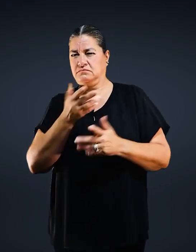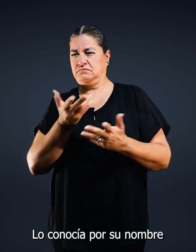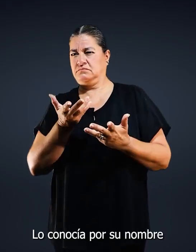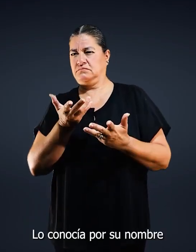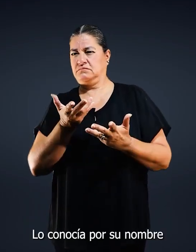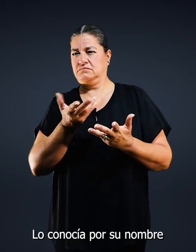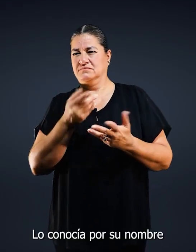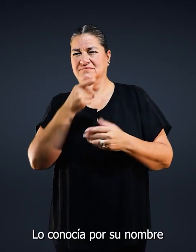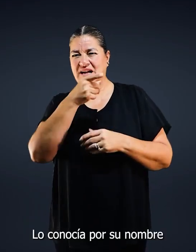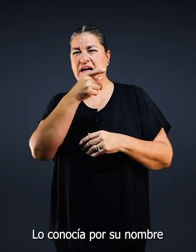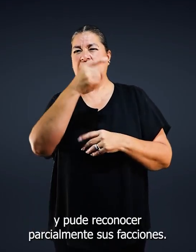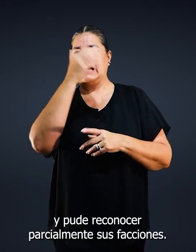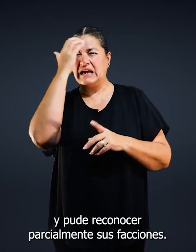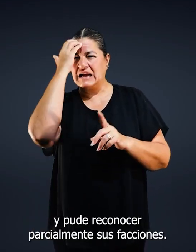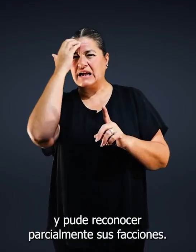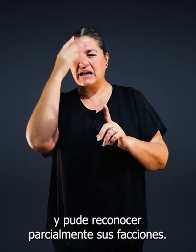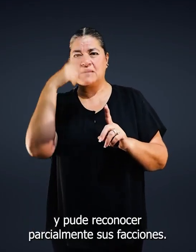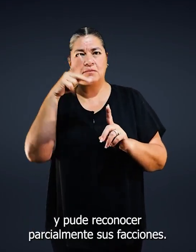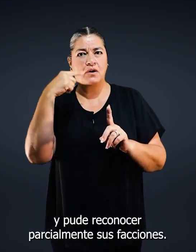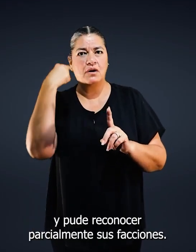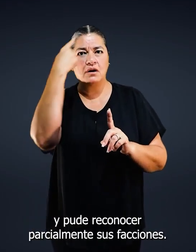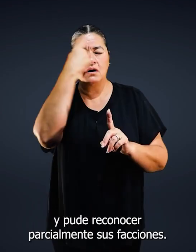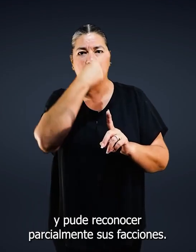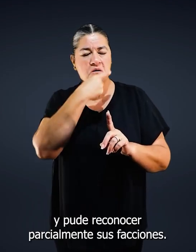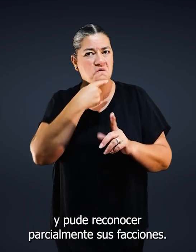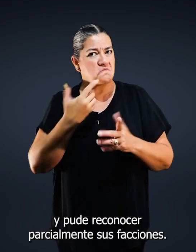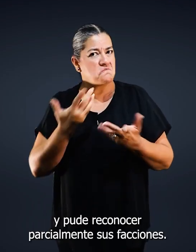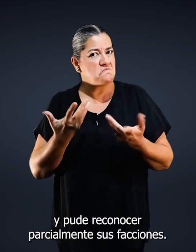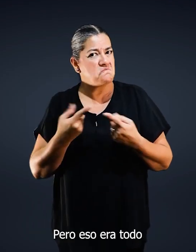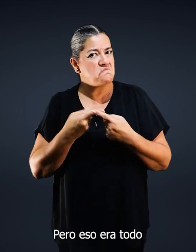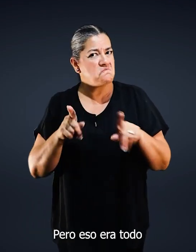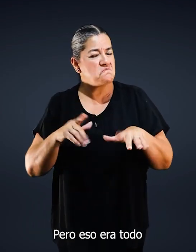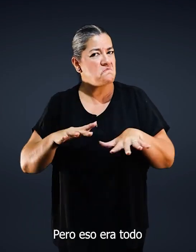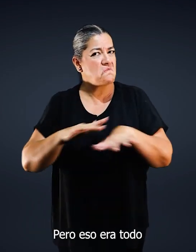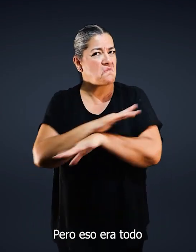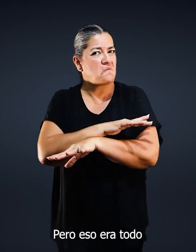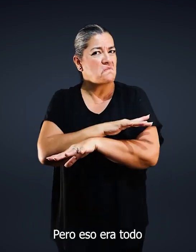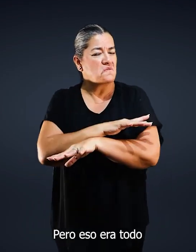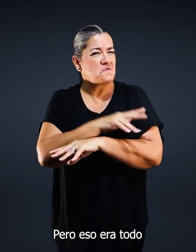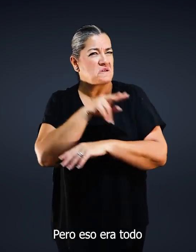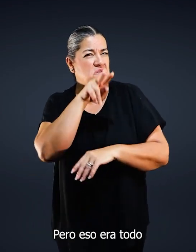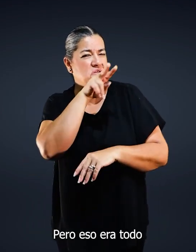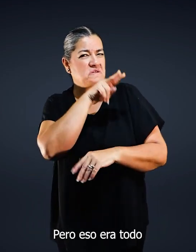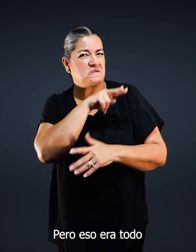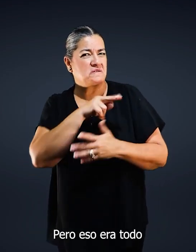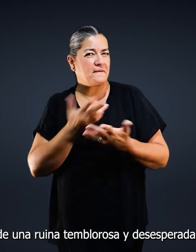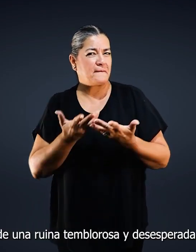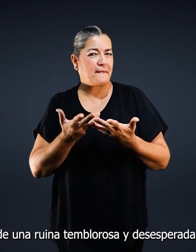Lo conocía por su nombre y pude reconocer parcialmente sus facciones, pero eso era todo. De una